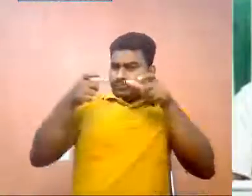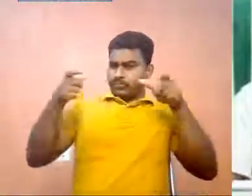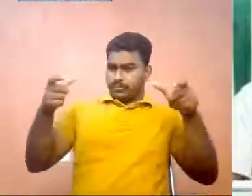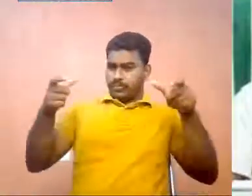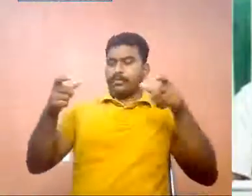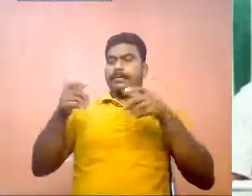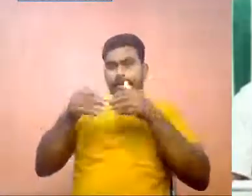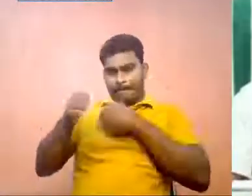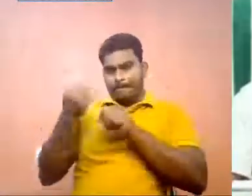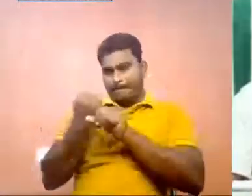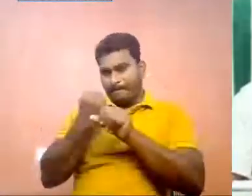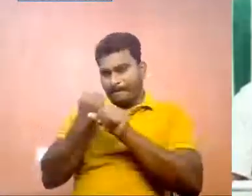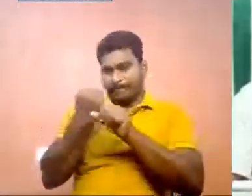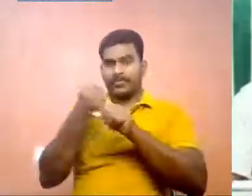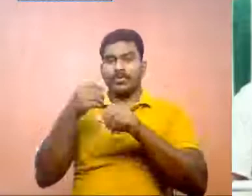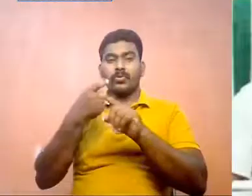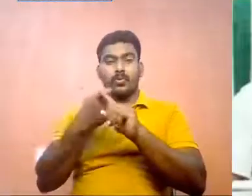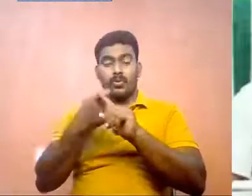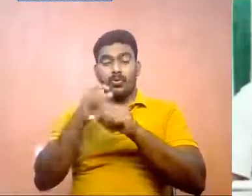ത്വരിതഗതിയിൽ നീങ്ങിക്കൊണ്ടിരിക്കുകയാണ്.